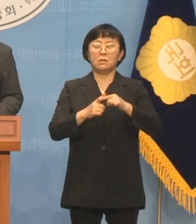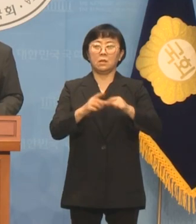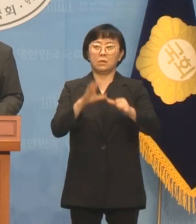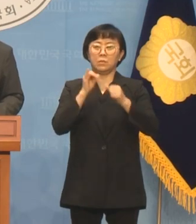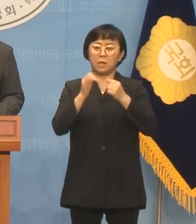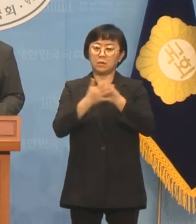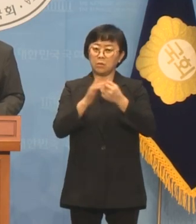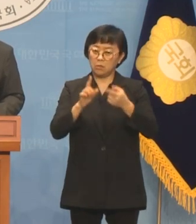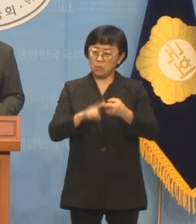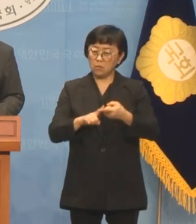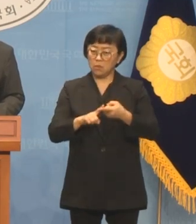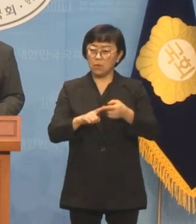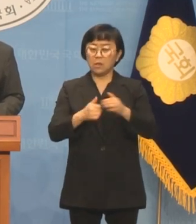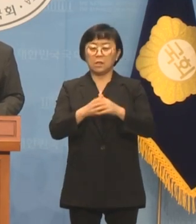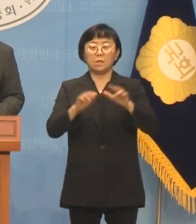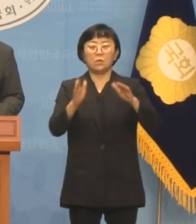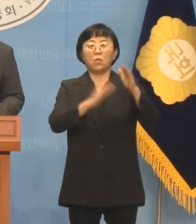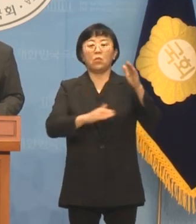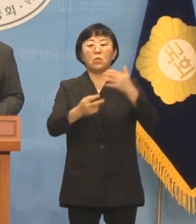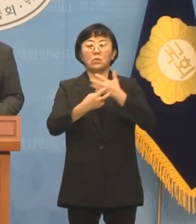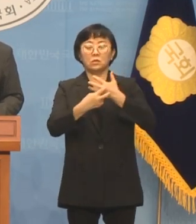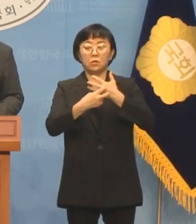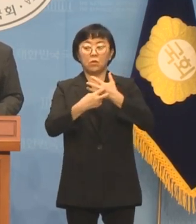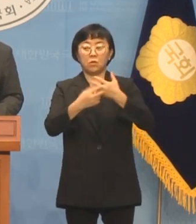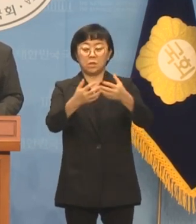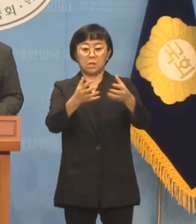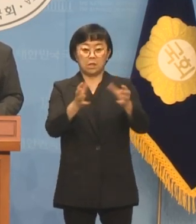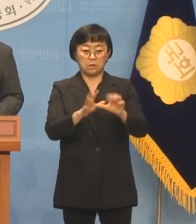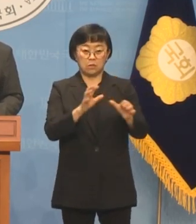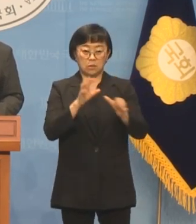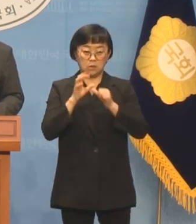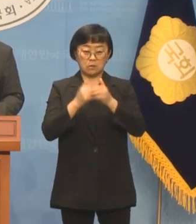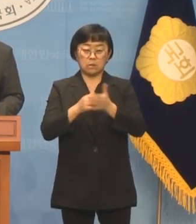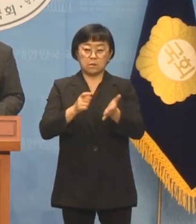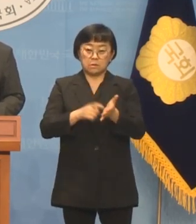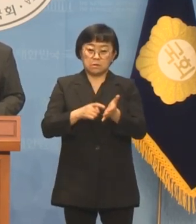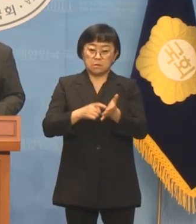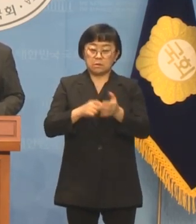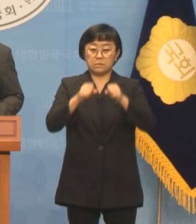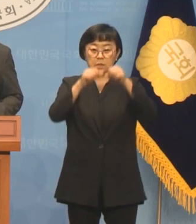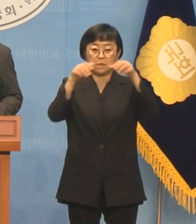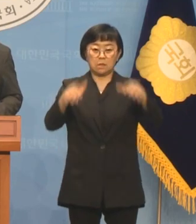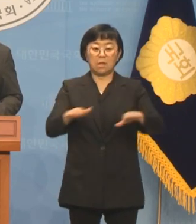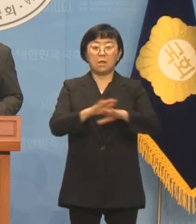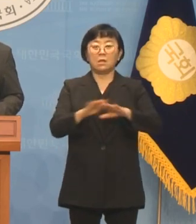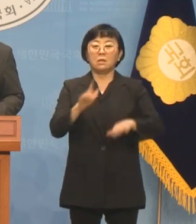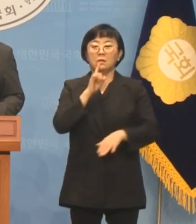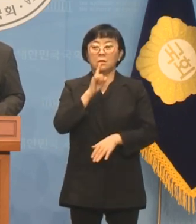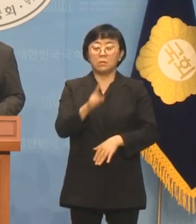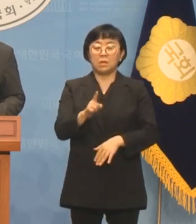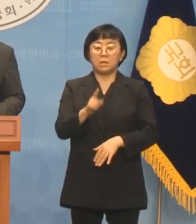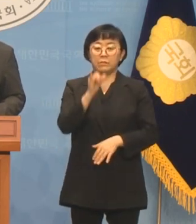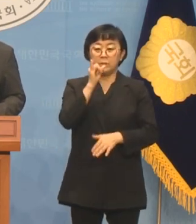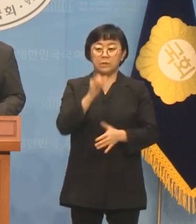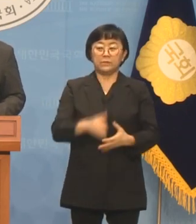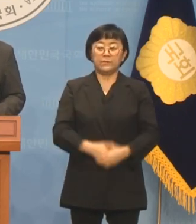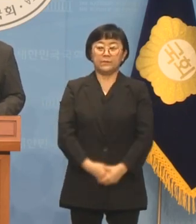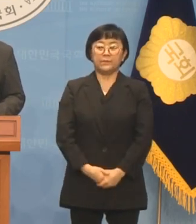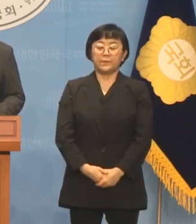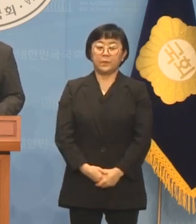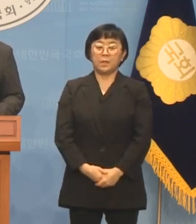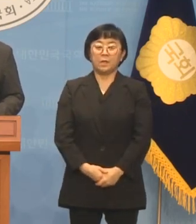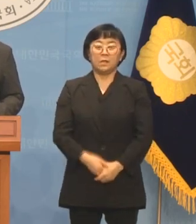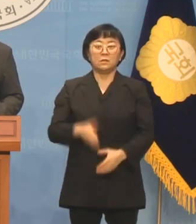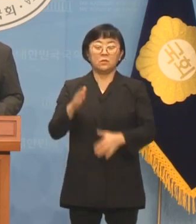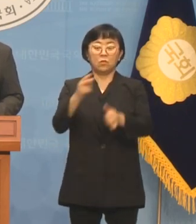강구하겠으며 현재 공공의료기관들을 활용해 응급체계에 대응하겠다고 했습니다.